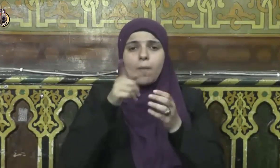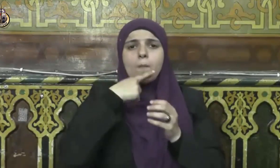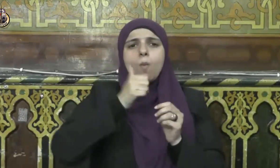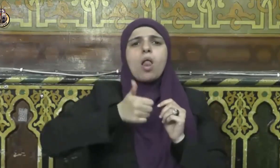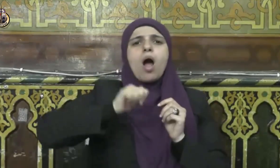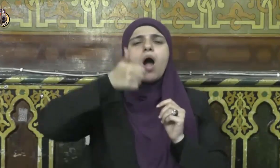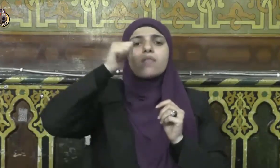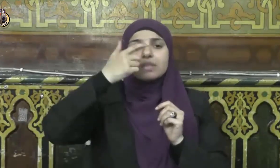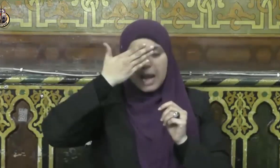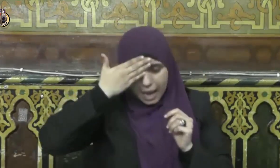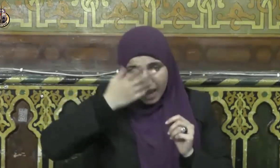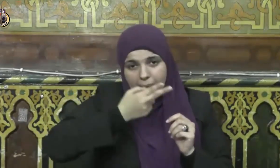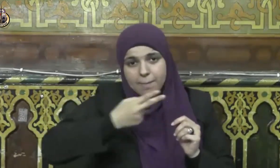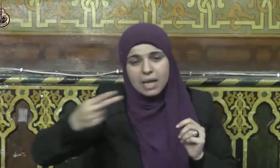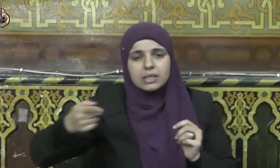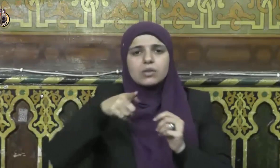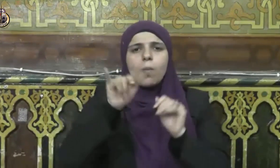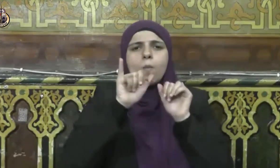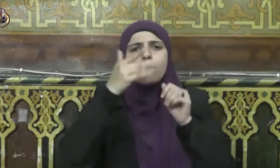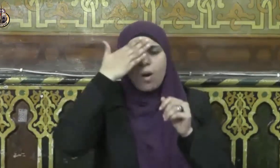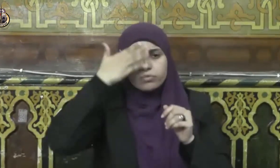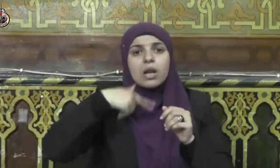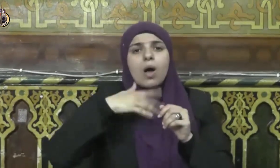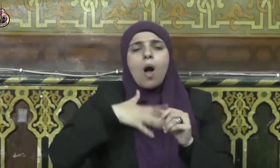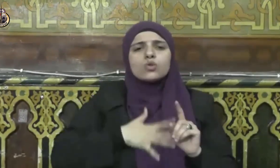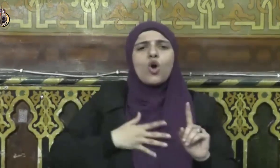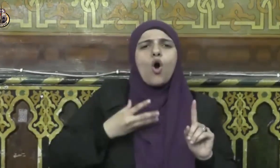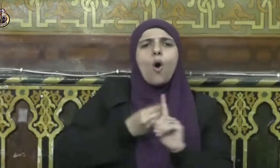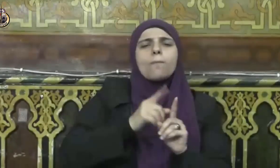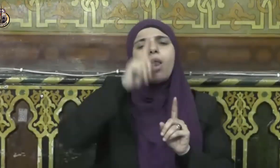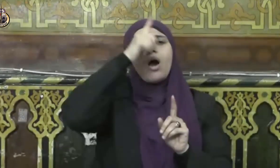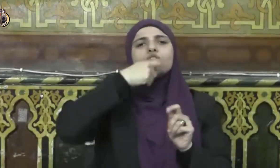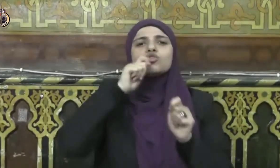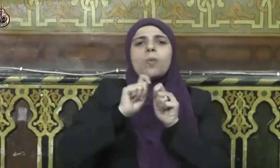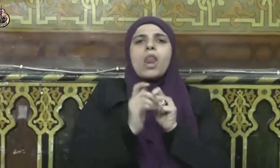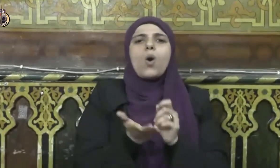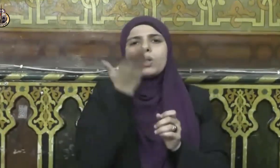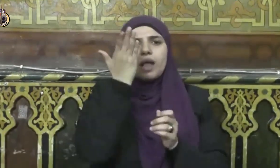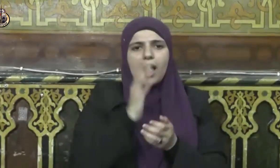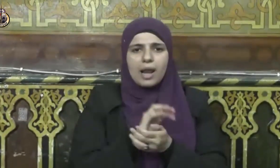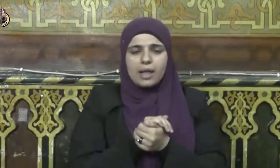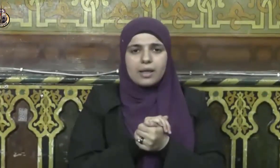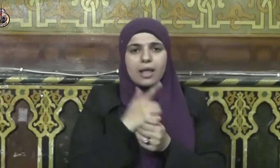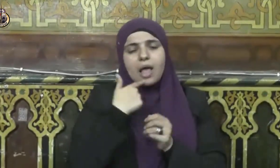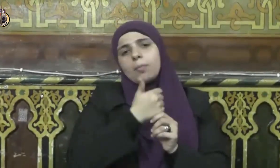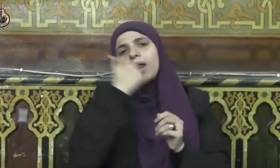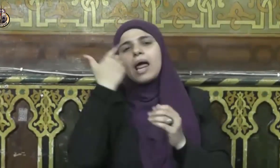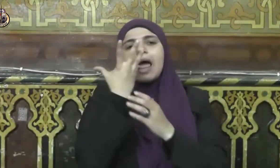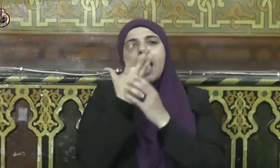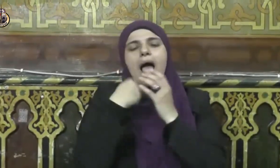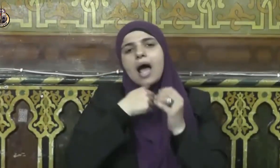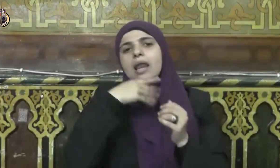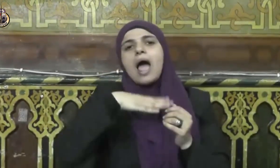وذلك من أسمى العبادات التي تستجلب محبة الله عز وجل. فعن أبي